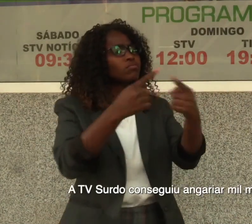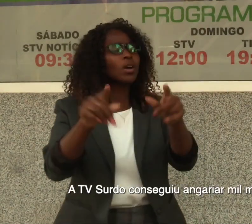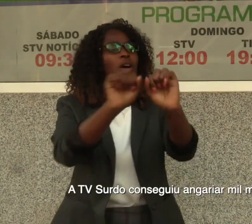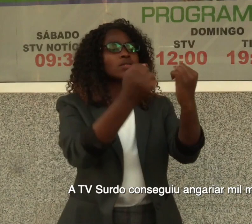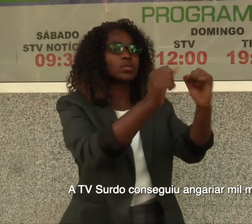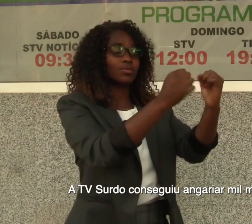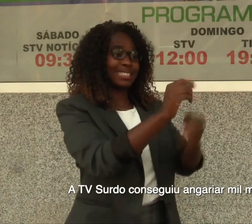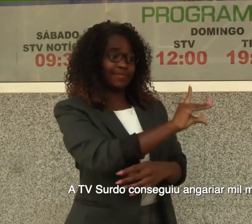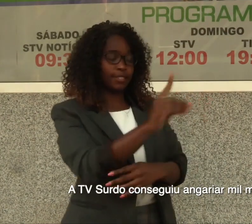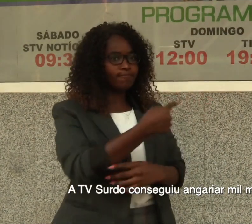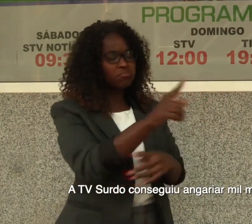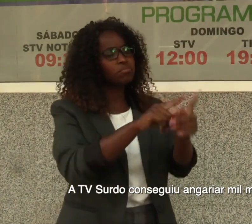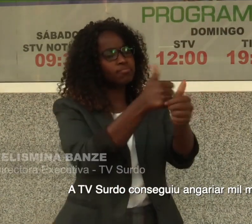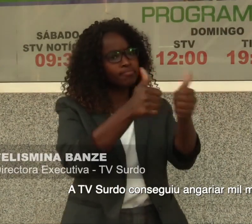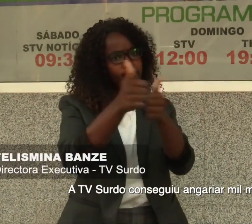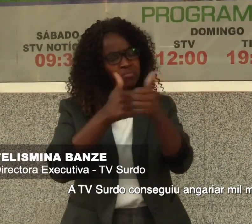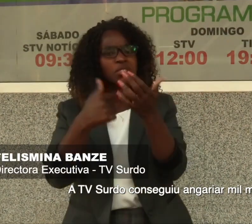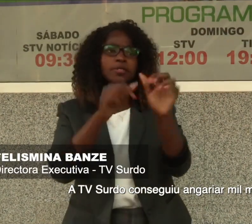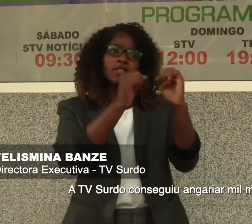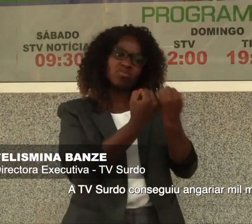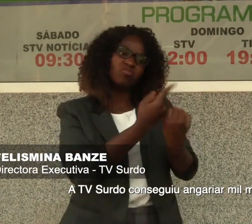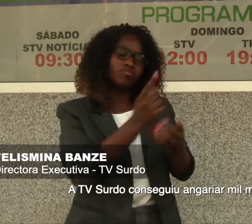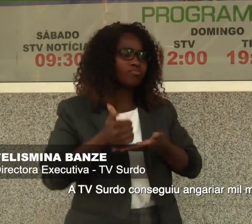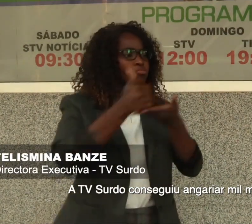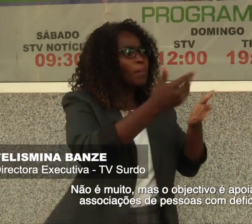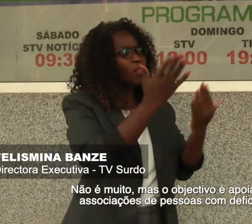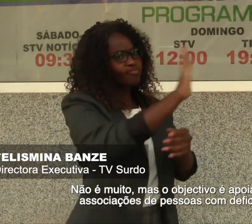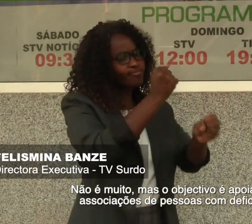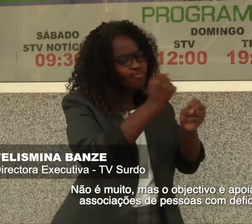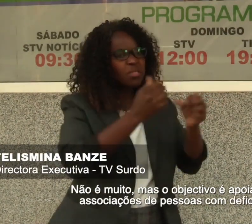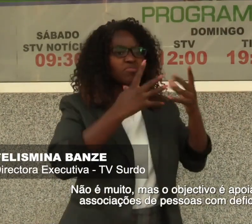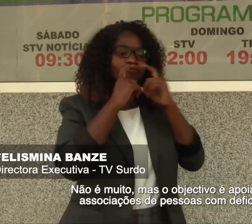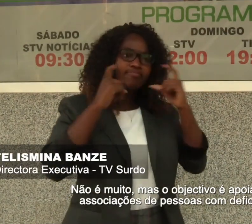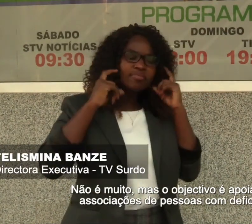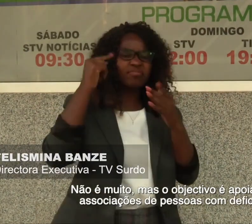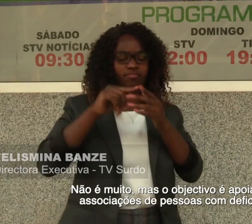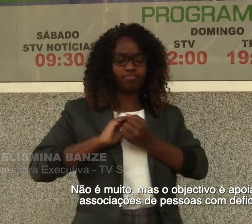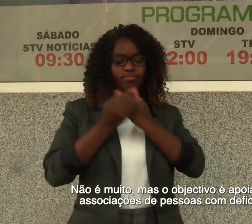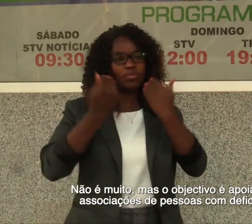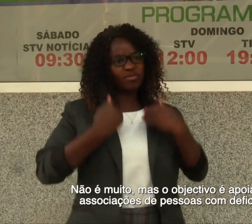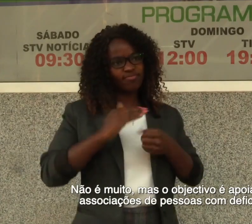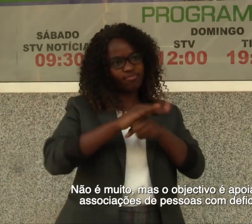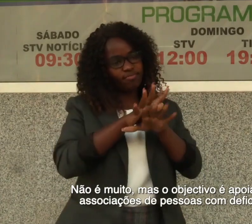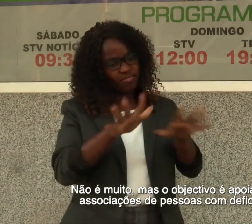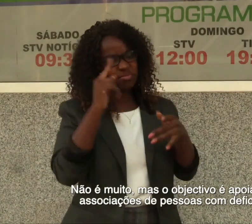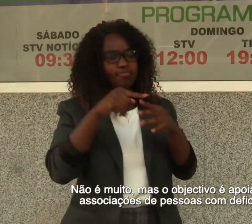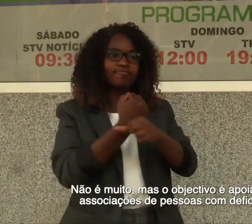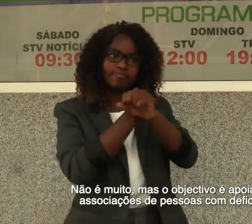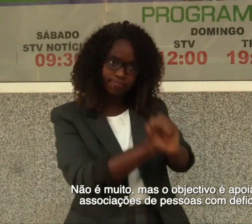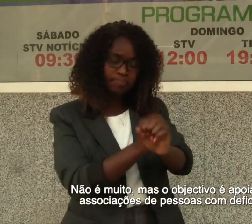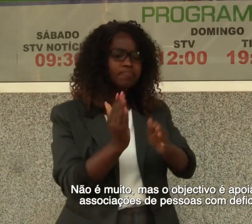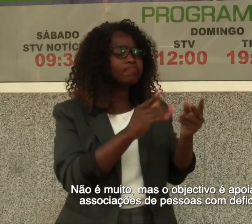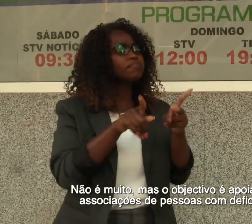A TV surdo conseguiu angariar mil máscaras. Não é muito, mas o objetivo é